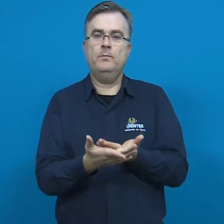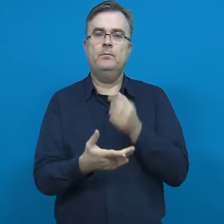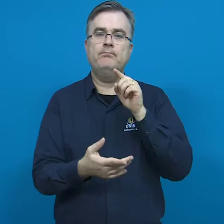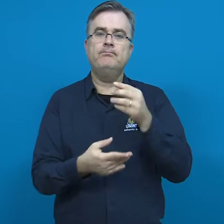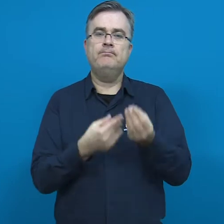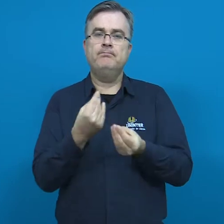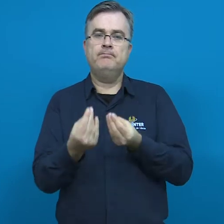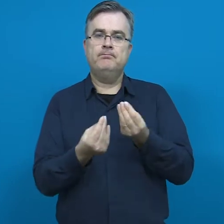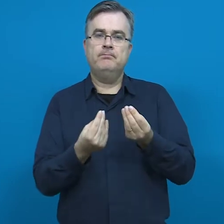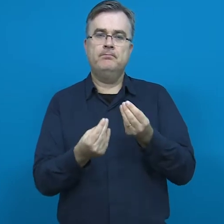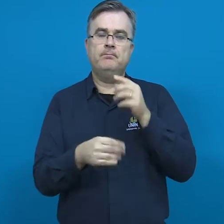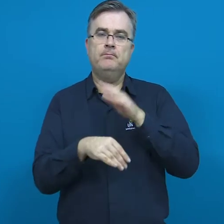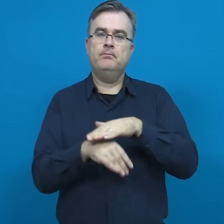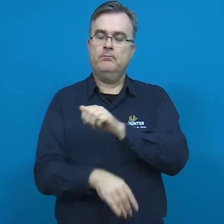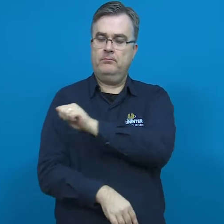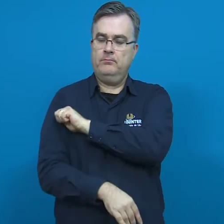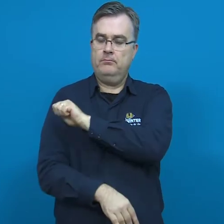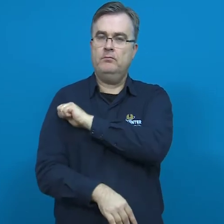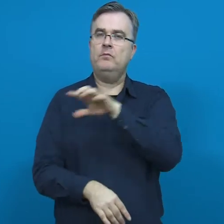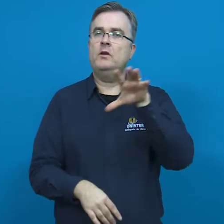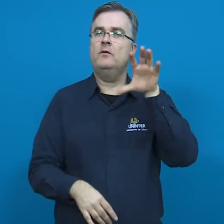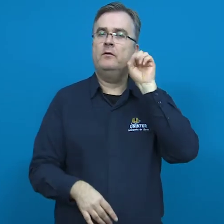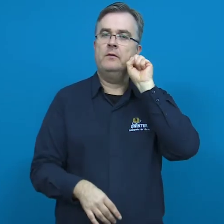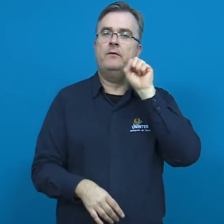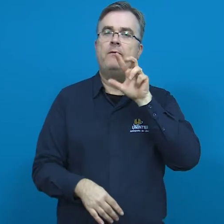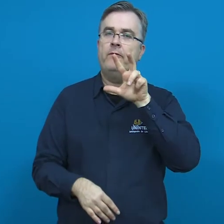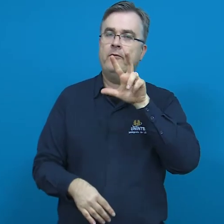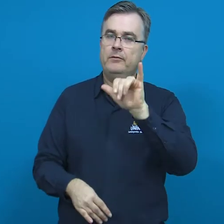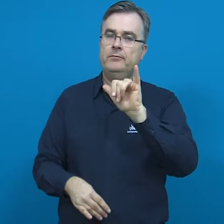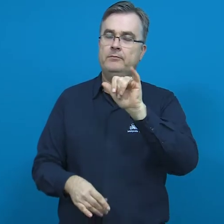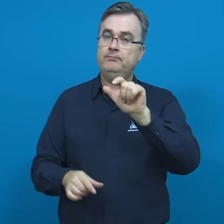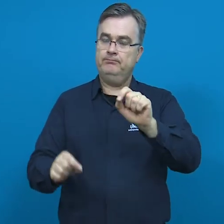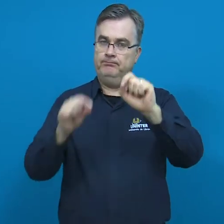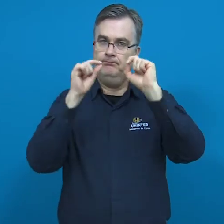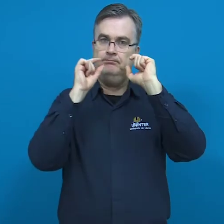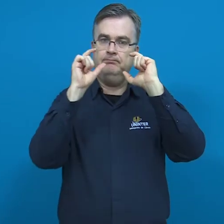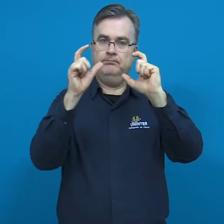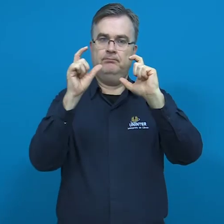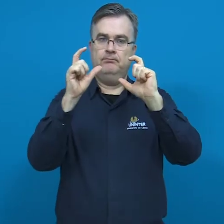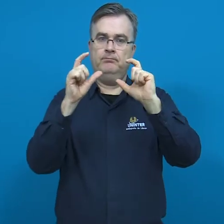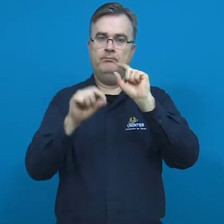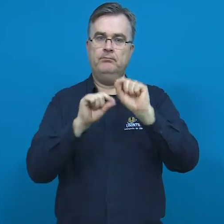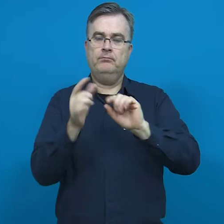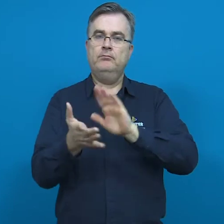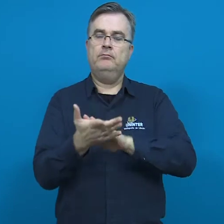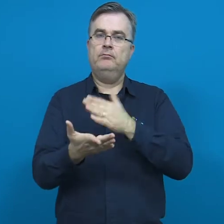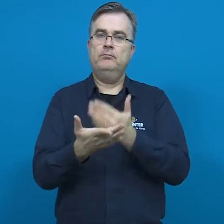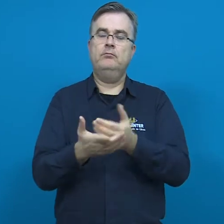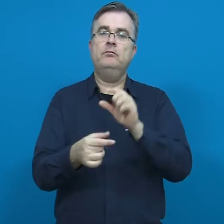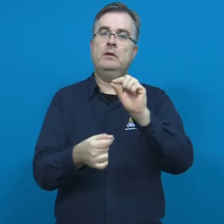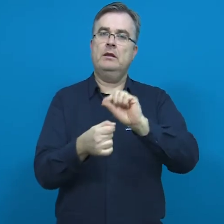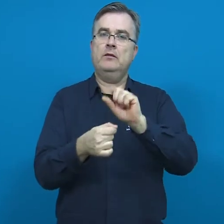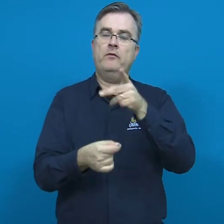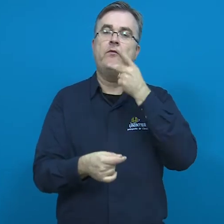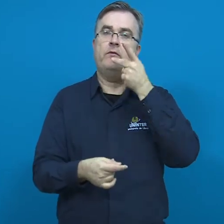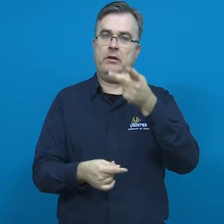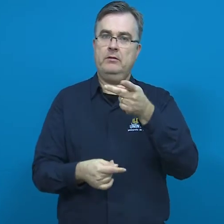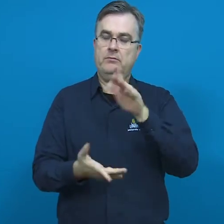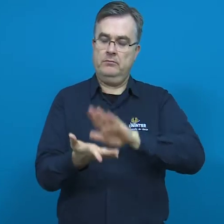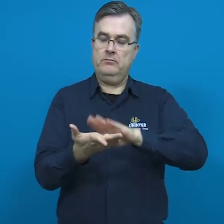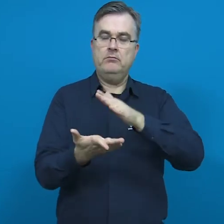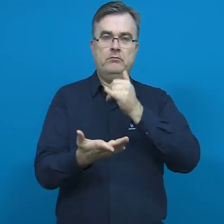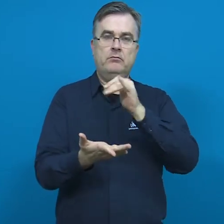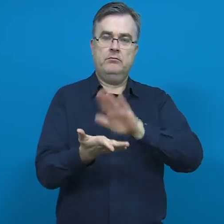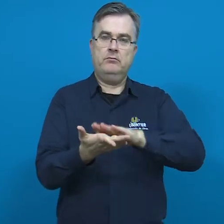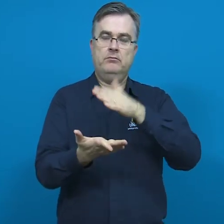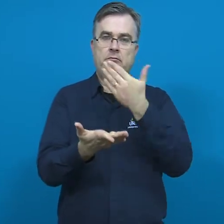aula, acaba que os alunos ouvintes vão prestar mais atenção no que o intérprete está